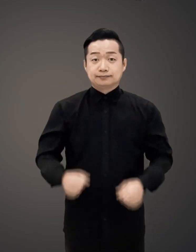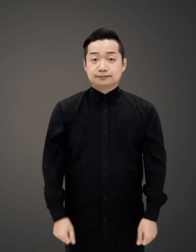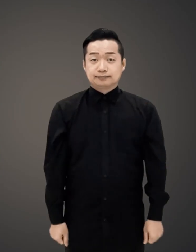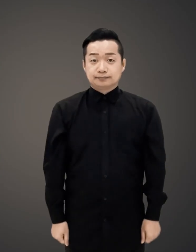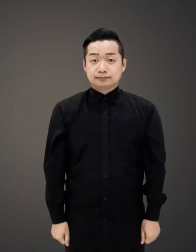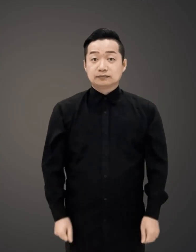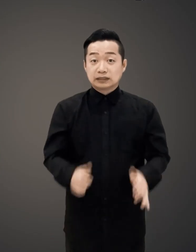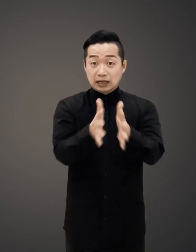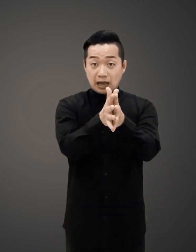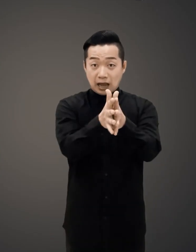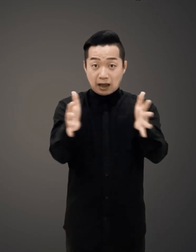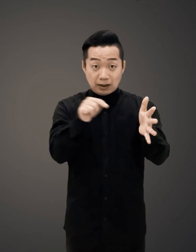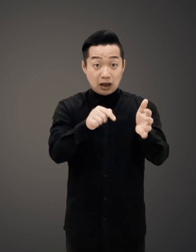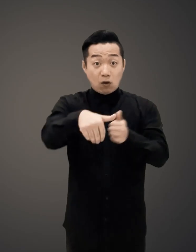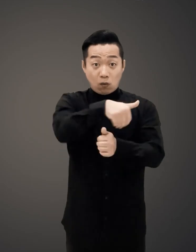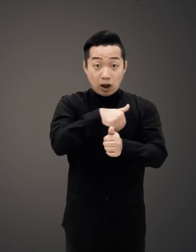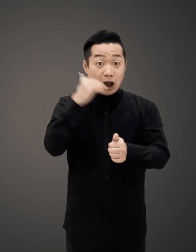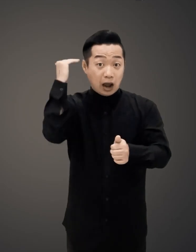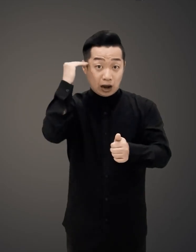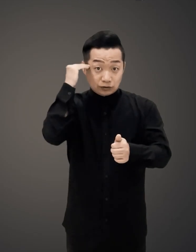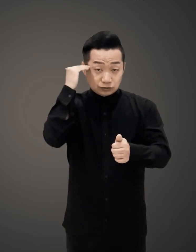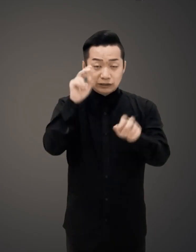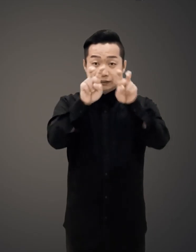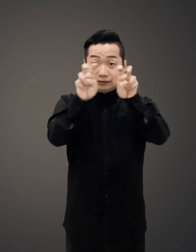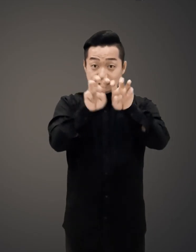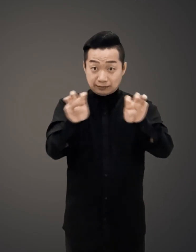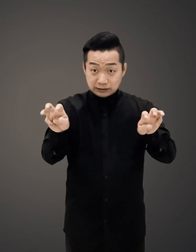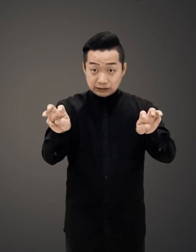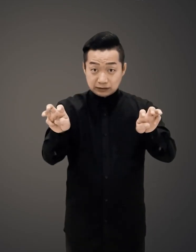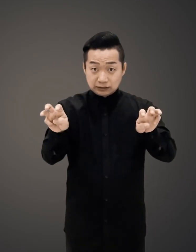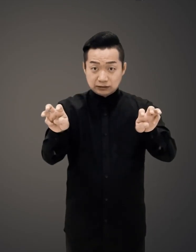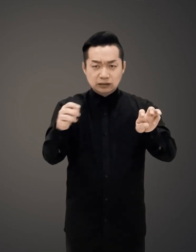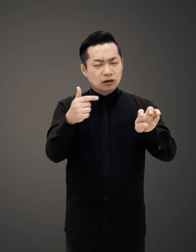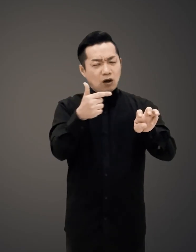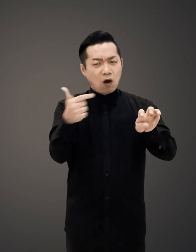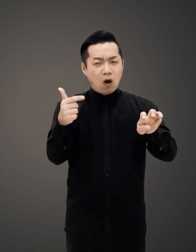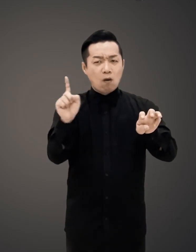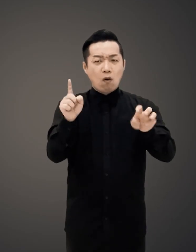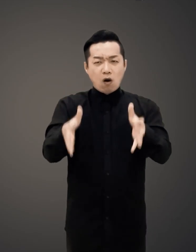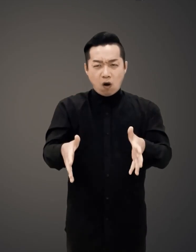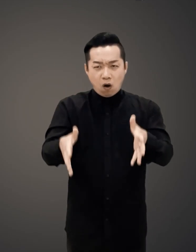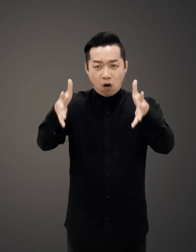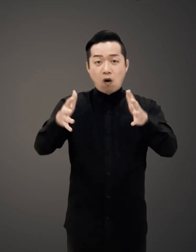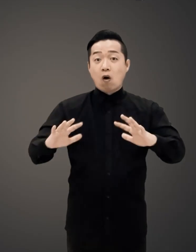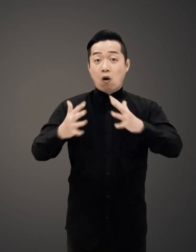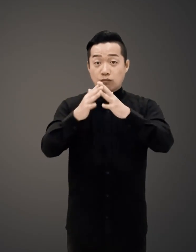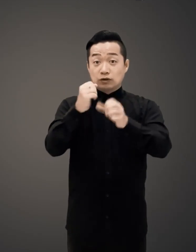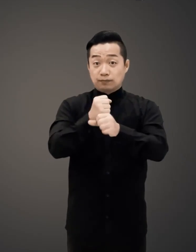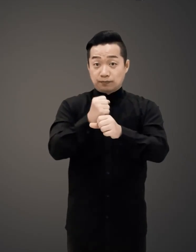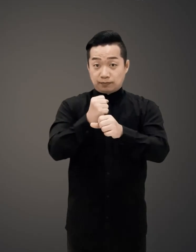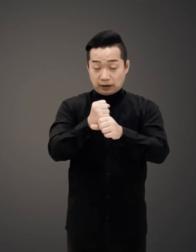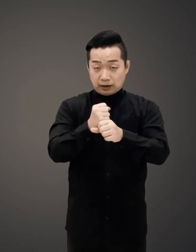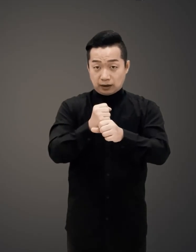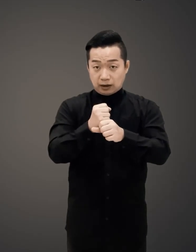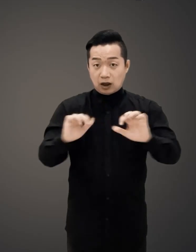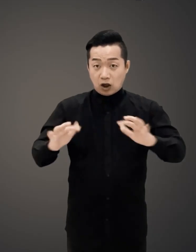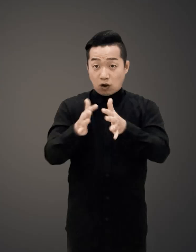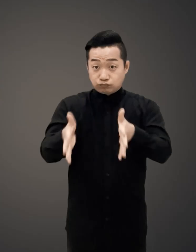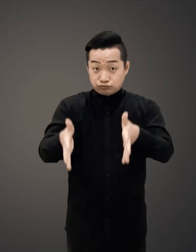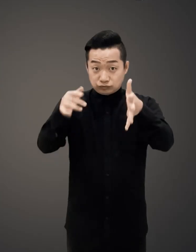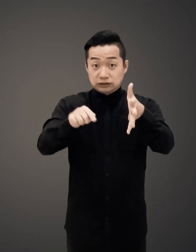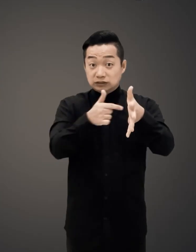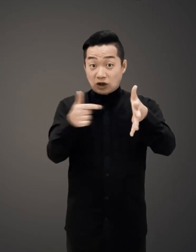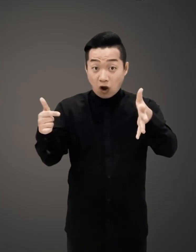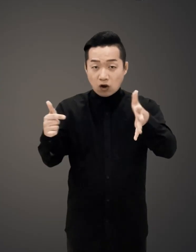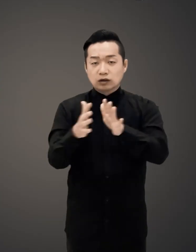아니라 아파트라는 환경은 우리나라에서는 20층, 30층 정도의 거대한 건축물을 짓기 때문에 건축물의